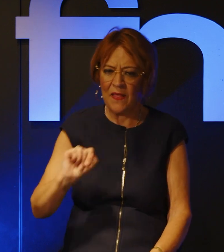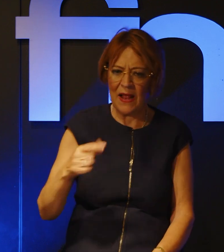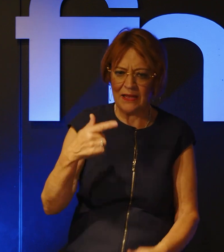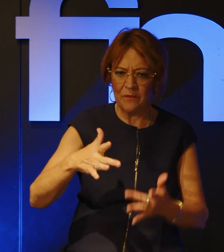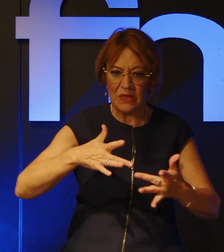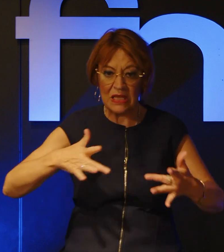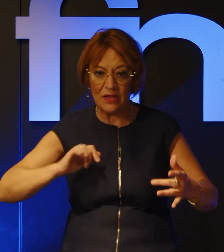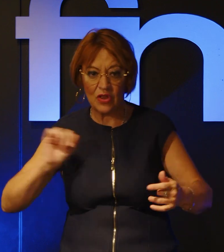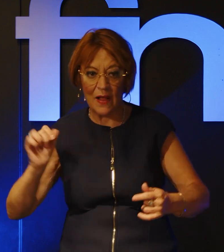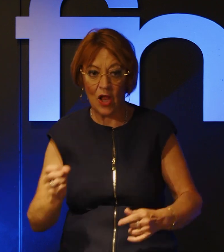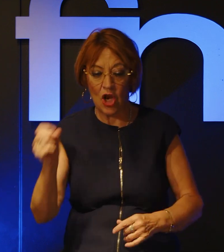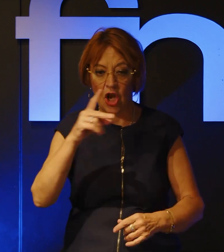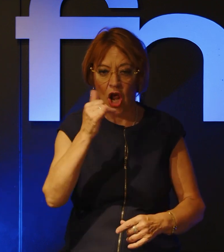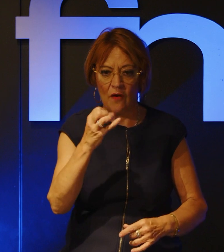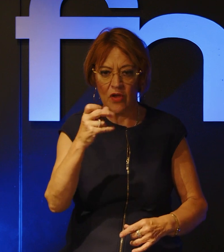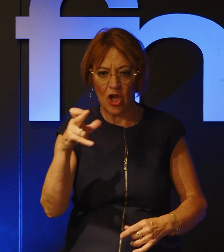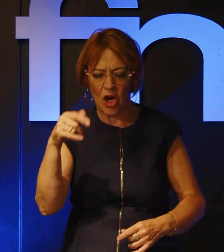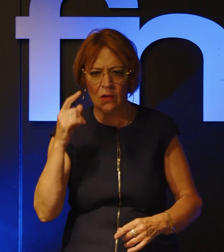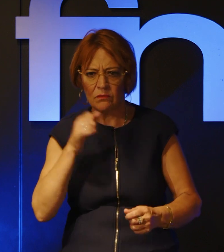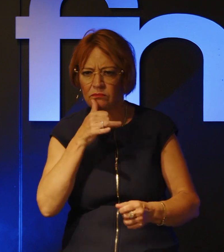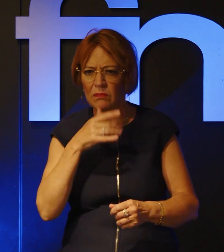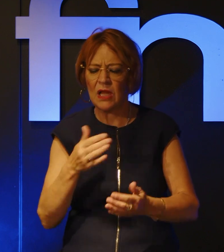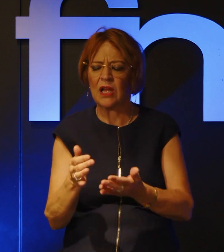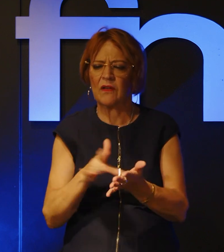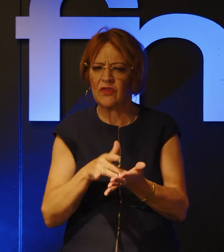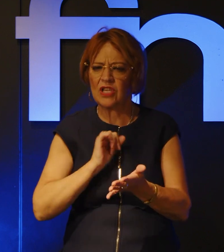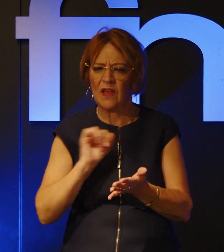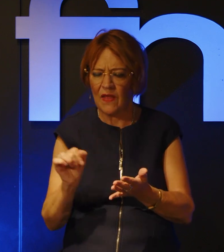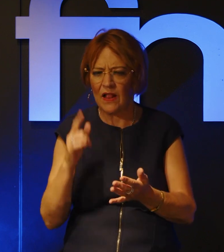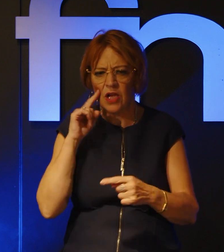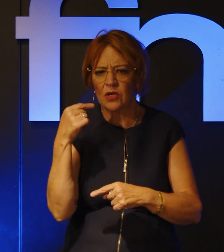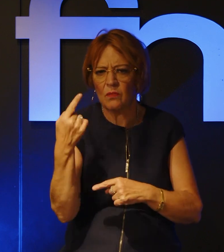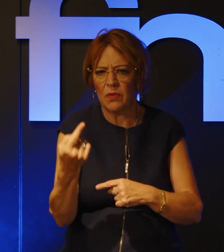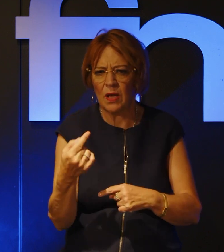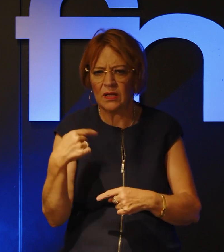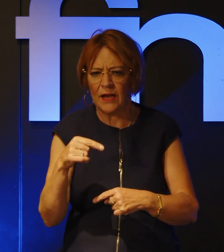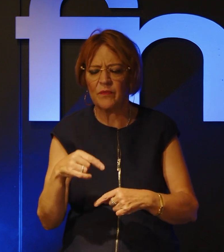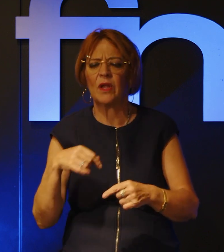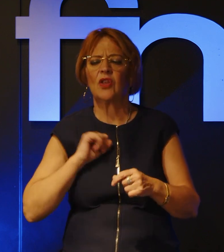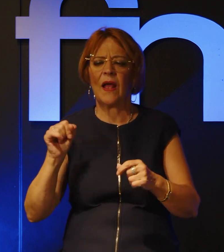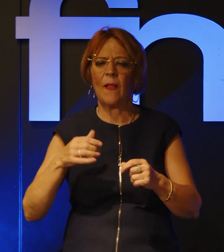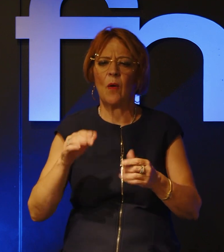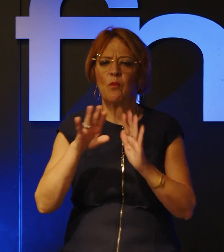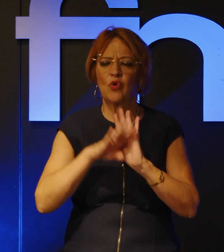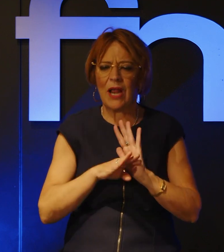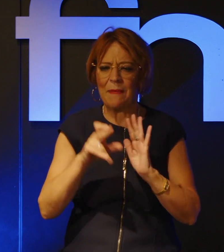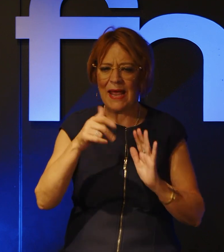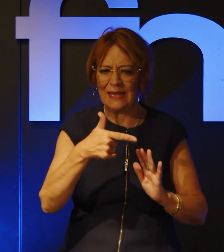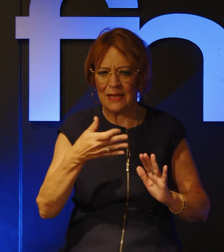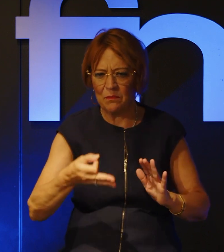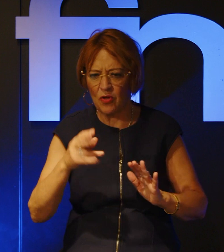theater em Nova York o seu trabalho tem sido divulgado em revistas Como a arte fórum e V no programa contentor 3 de rtp2 e no